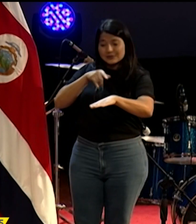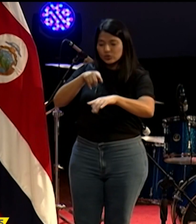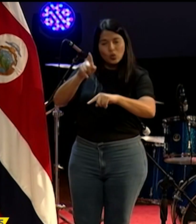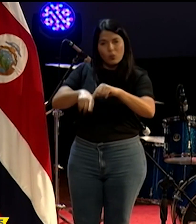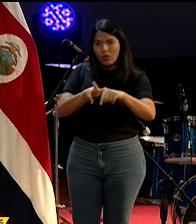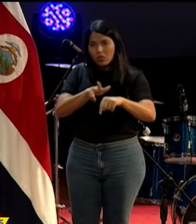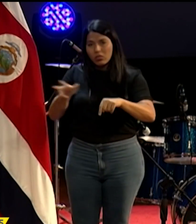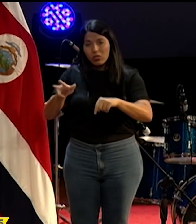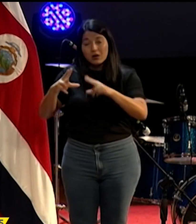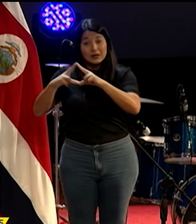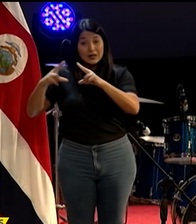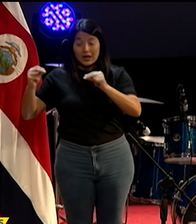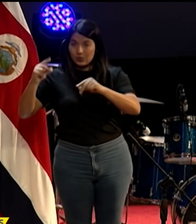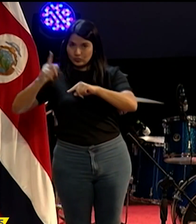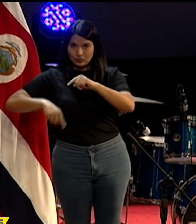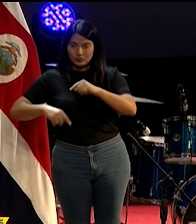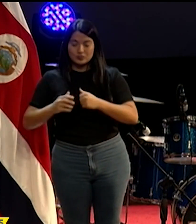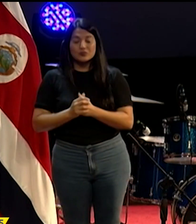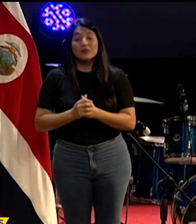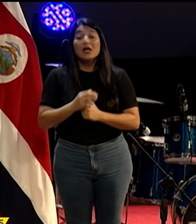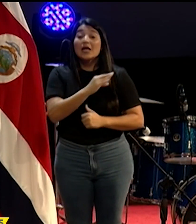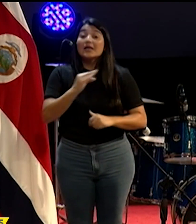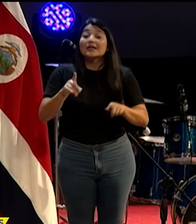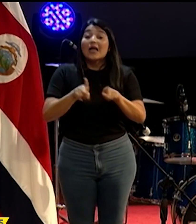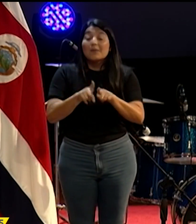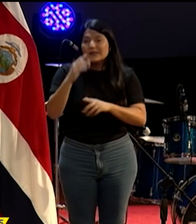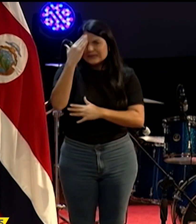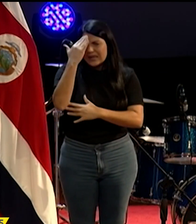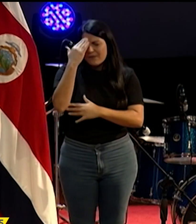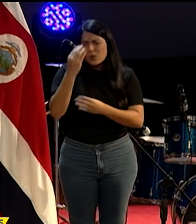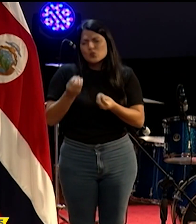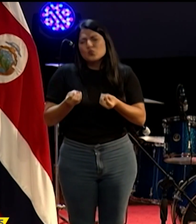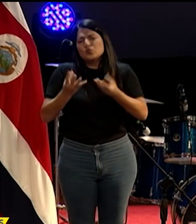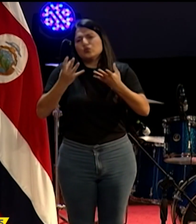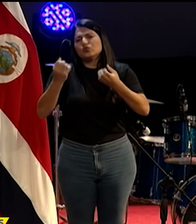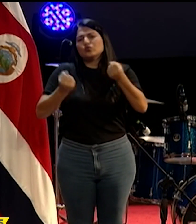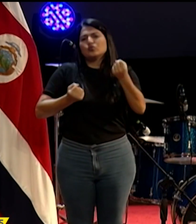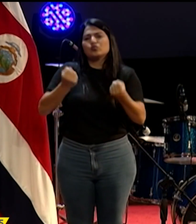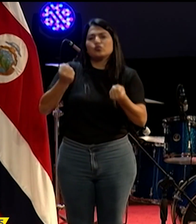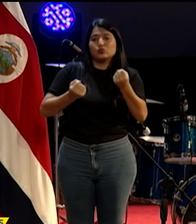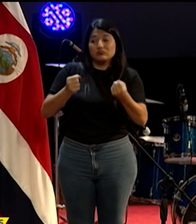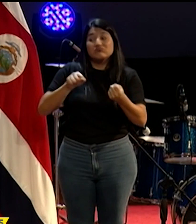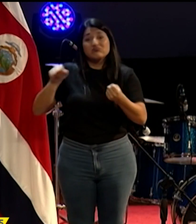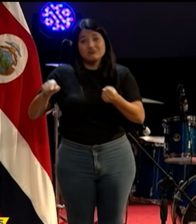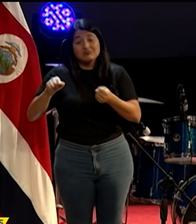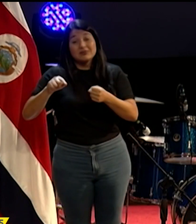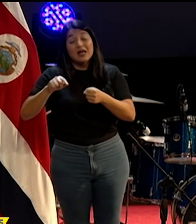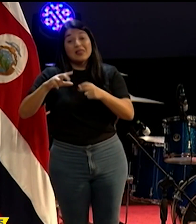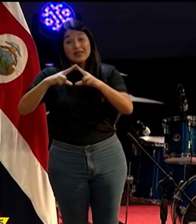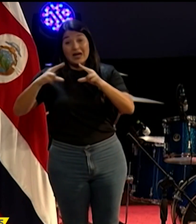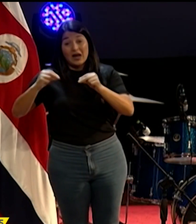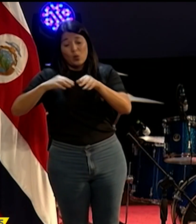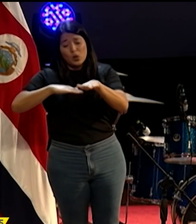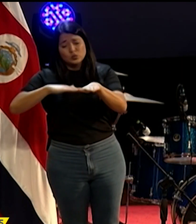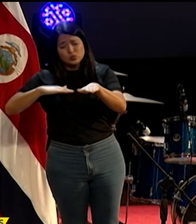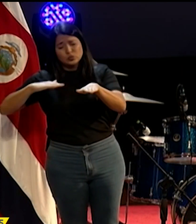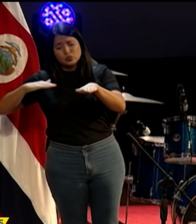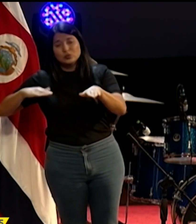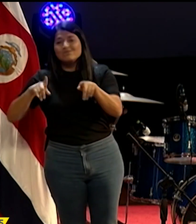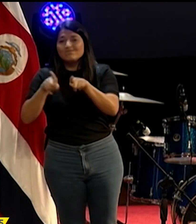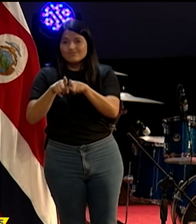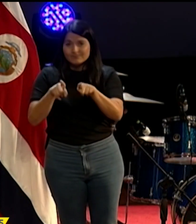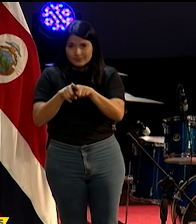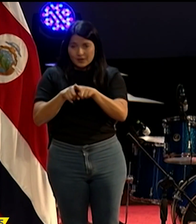hacia Nicaragua. También sabemos que hay cientos de conductores del lado nicaragüense y por eso estamos